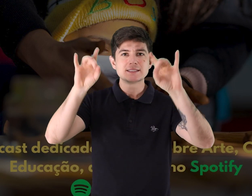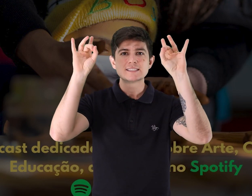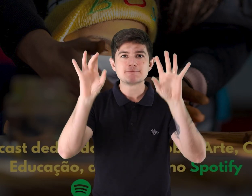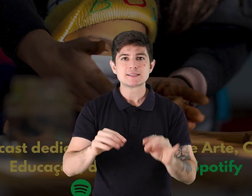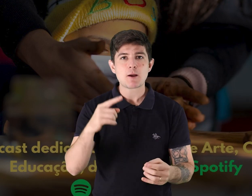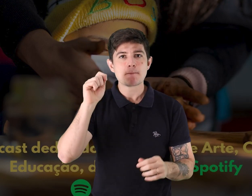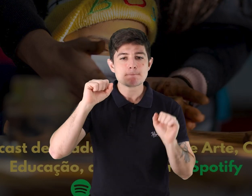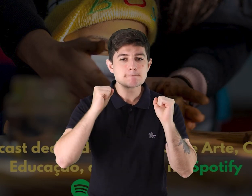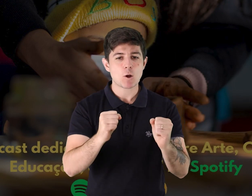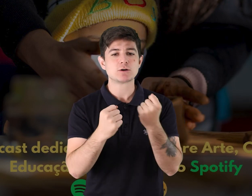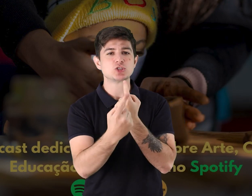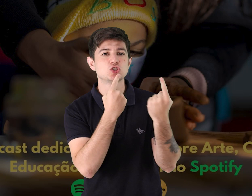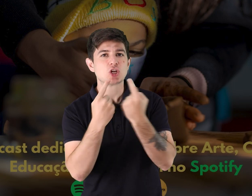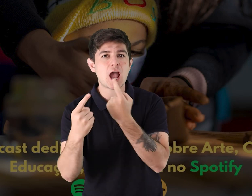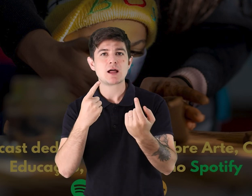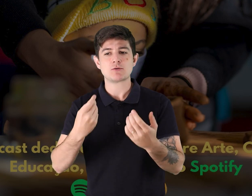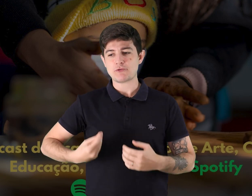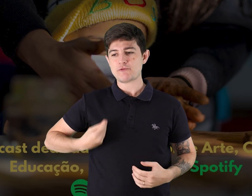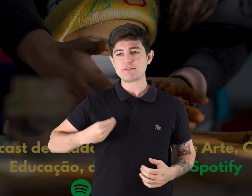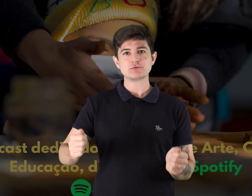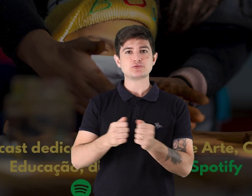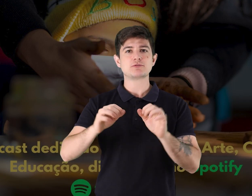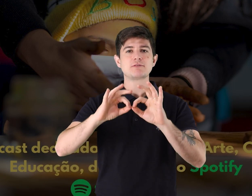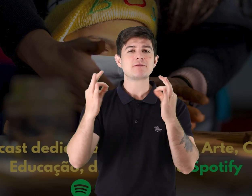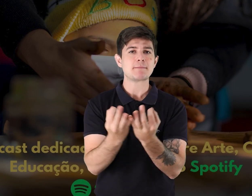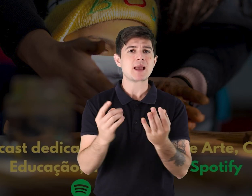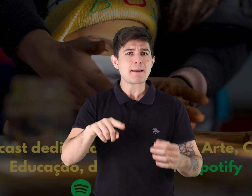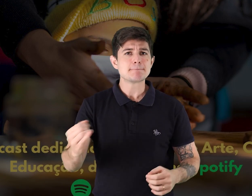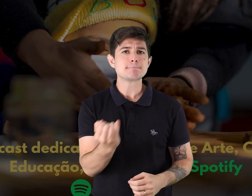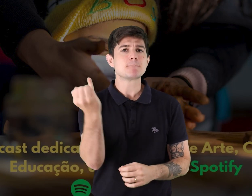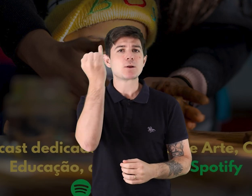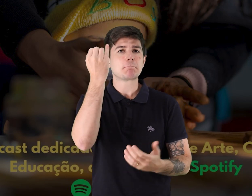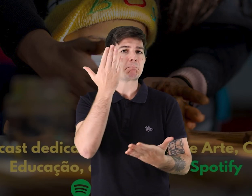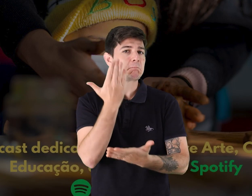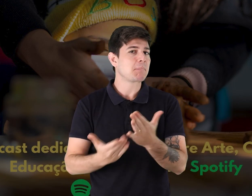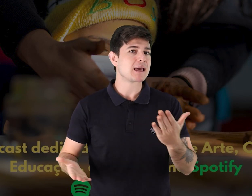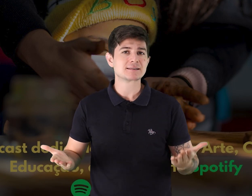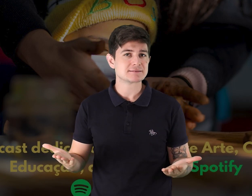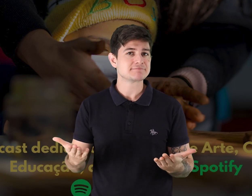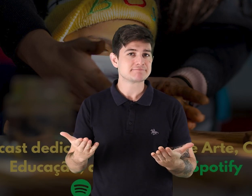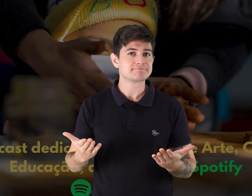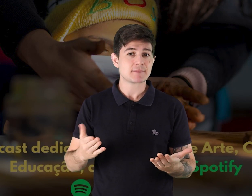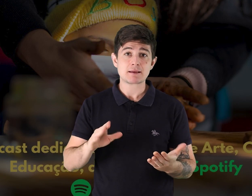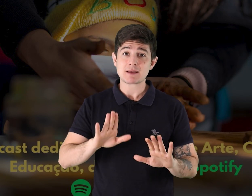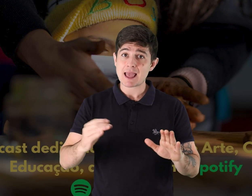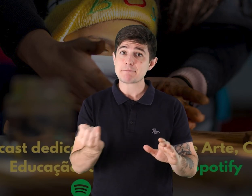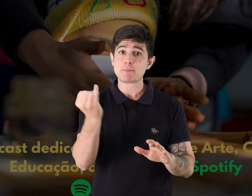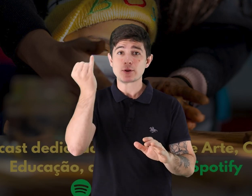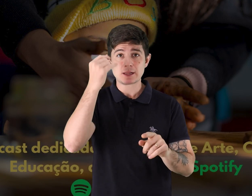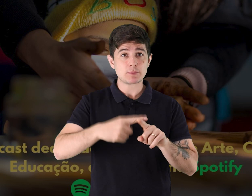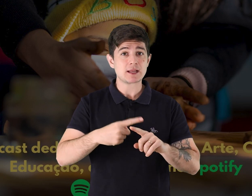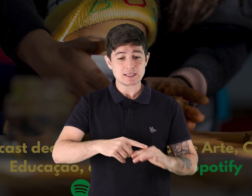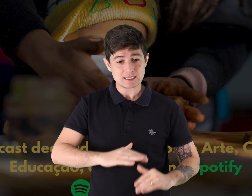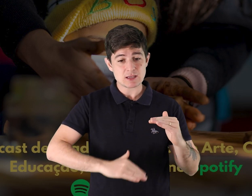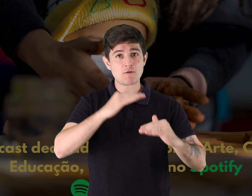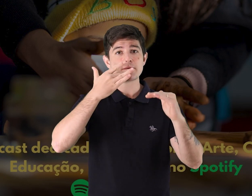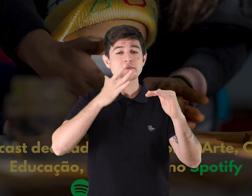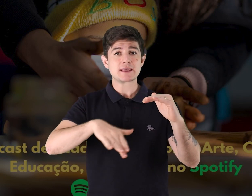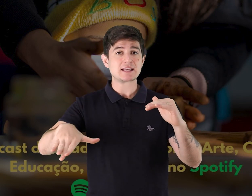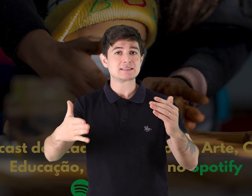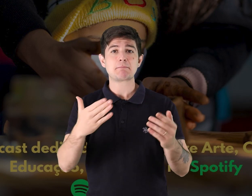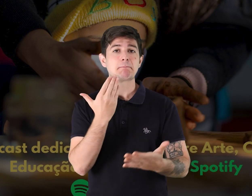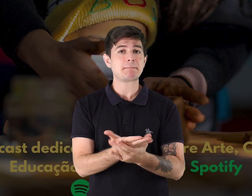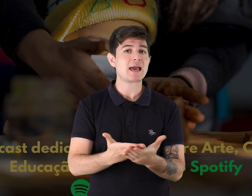momento precioso do diálogo, da convivência familiar, tão importantes para o desenvolvimento e